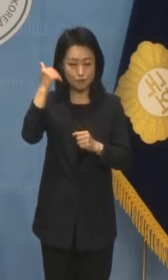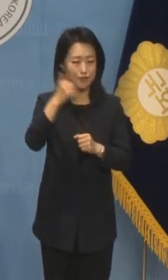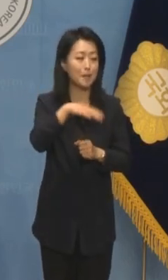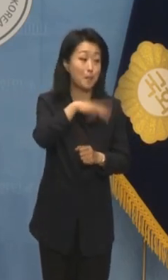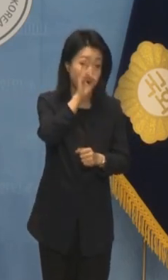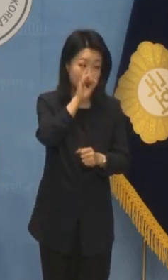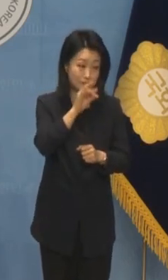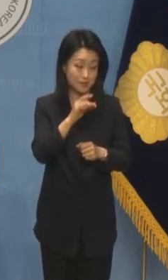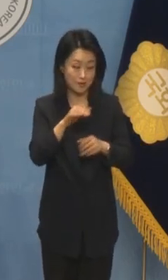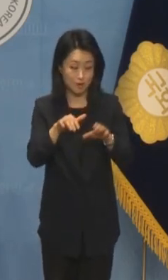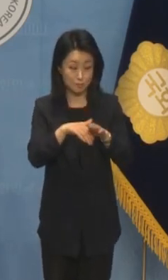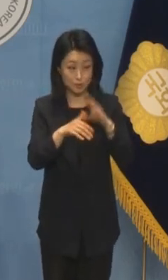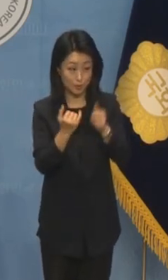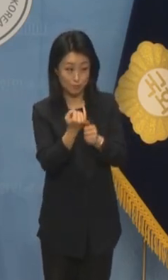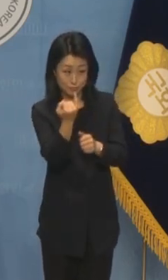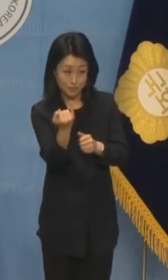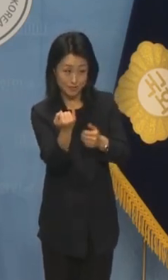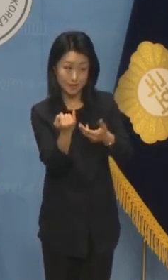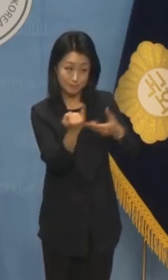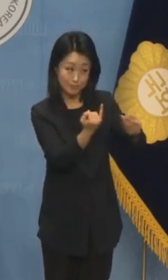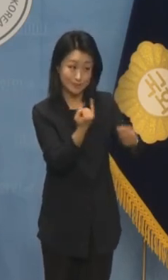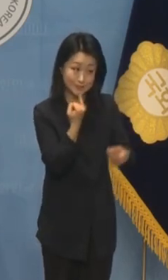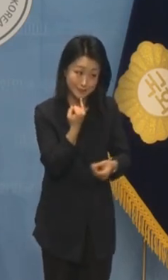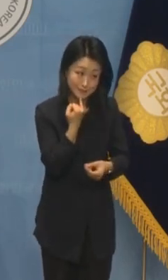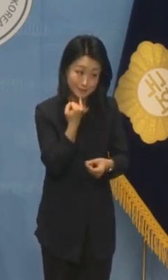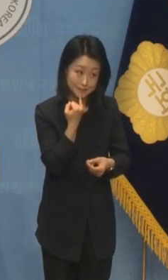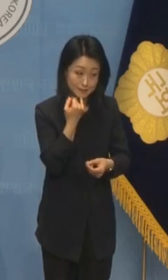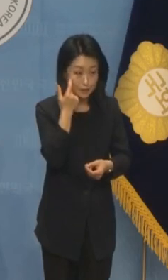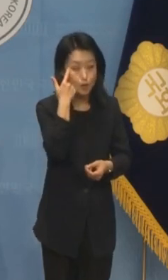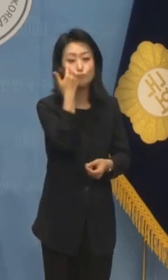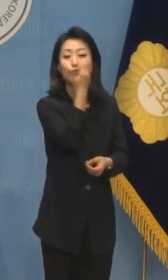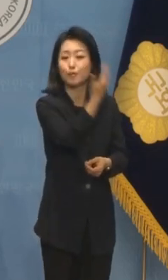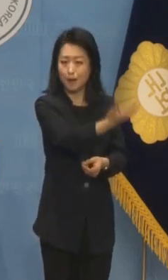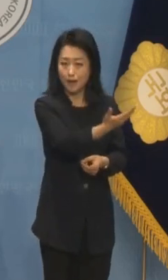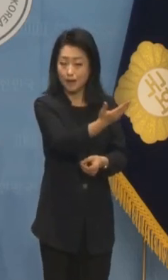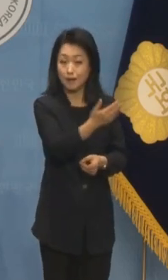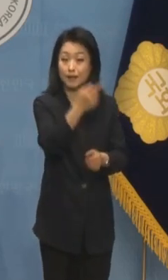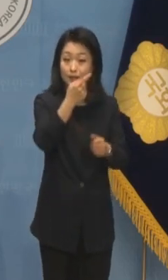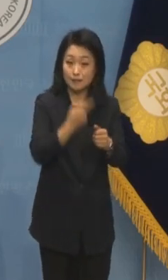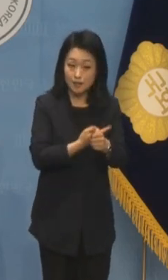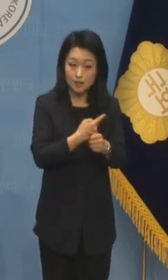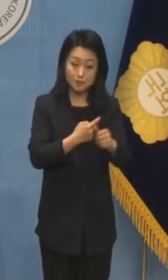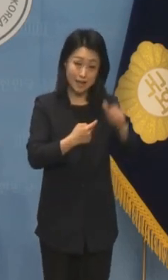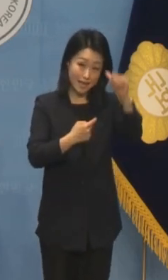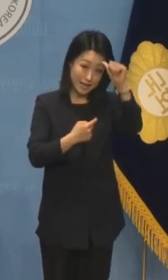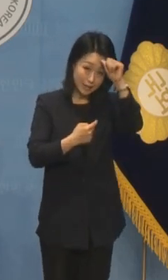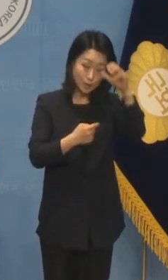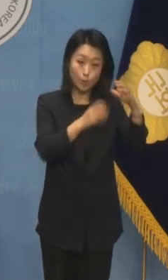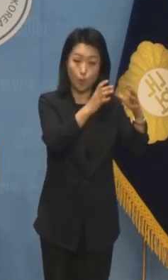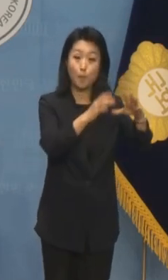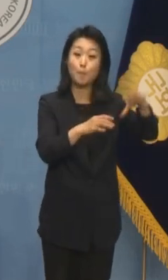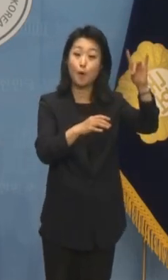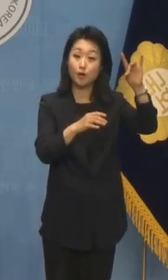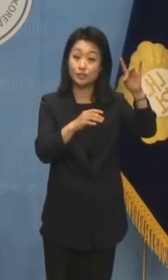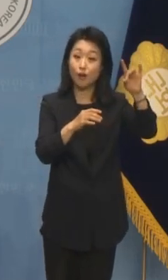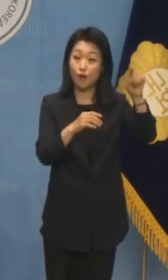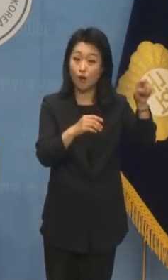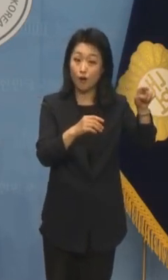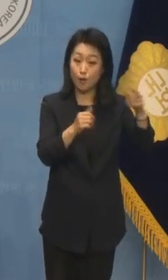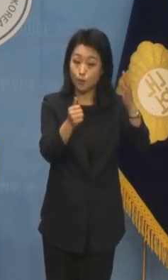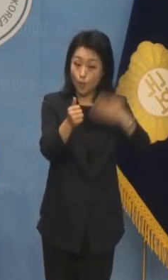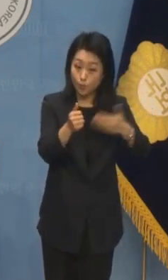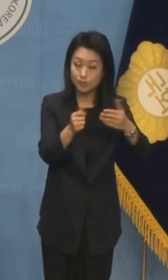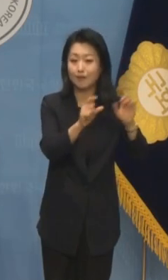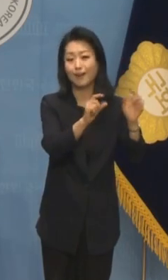합니다. 우리 정부가 먼저 요청한 김정숙 여사의 방문이 인도 측의 요청에 따른 것으로 둔갑된